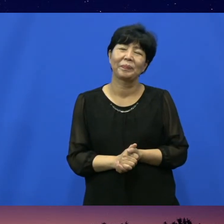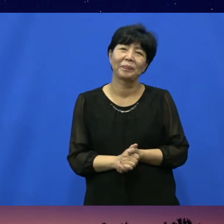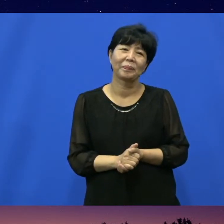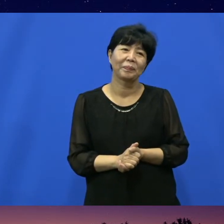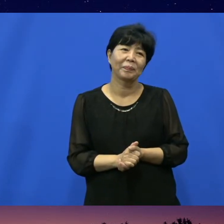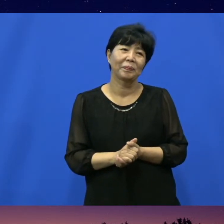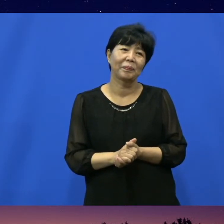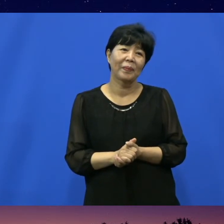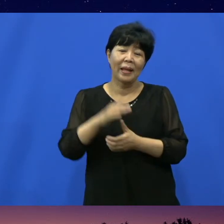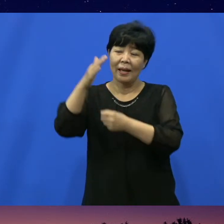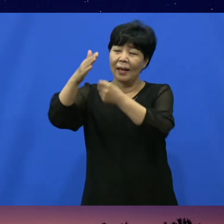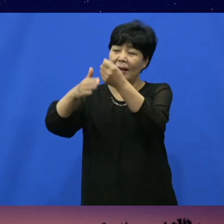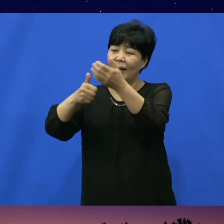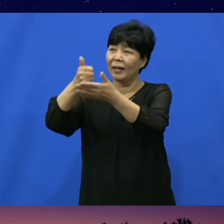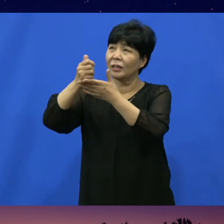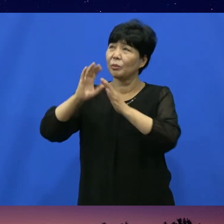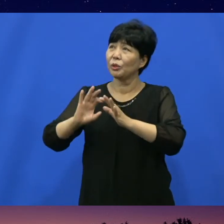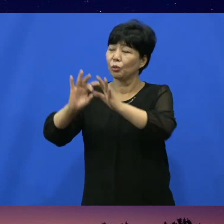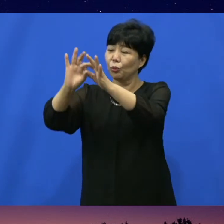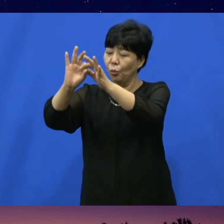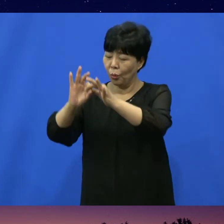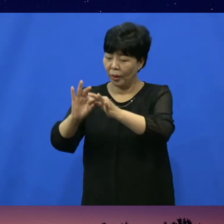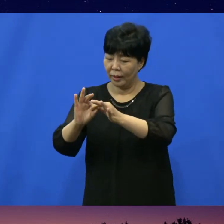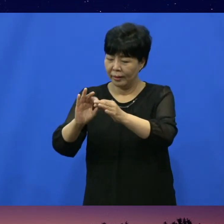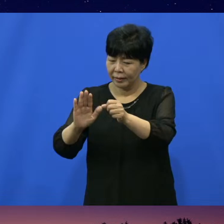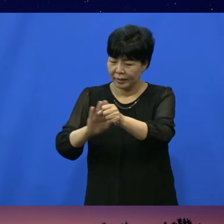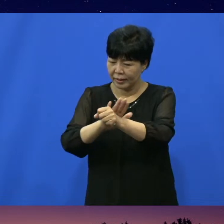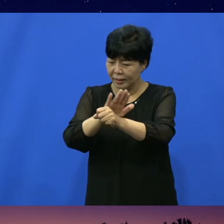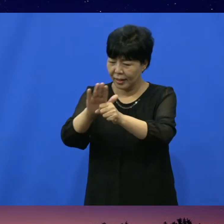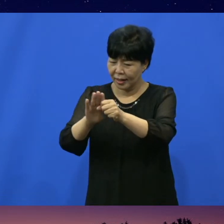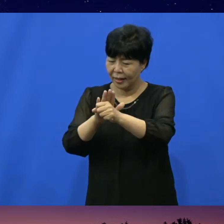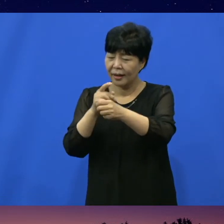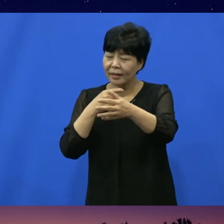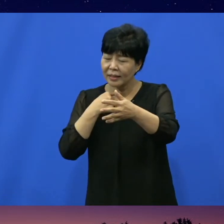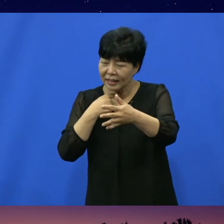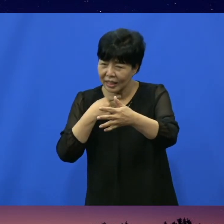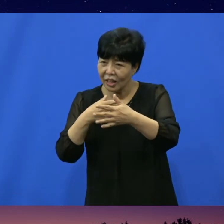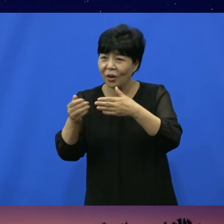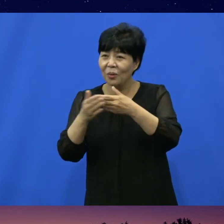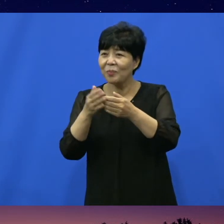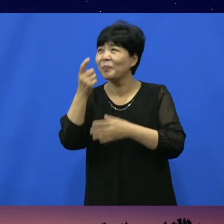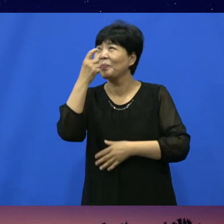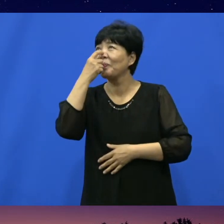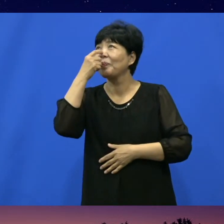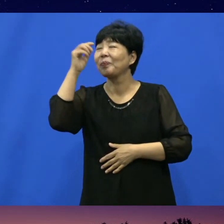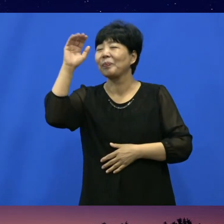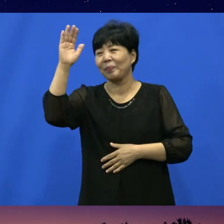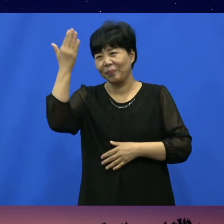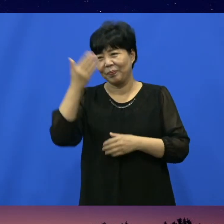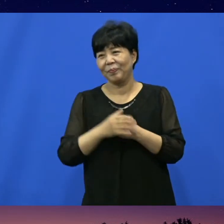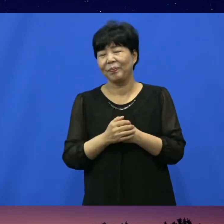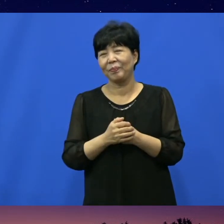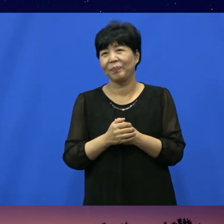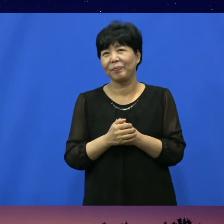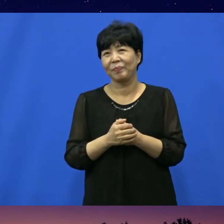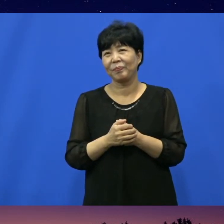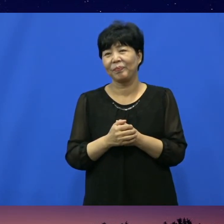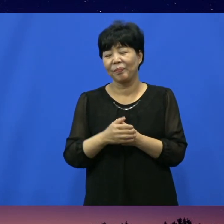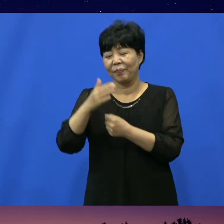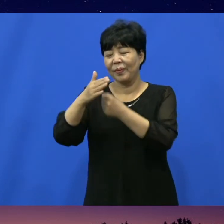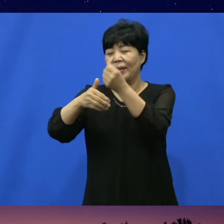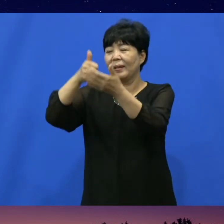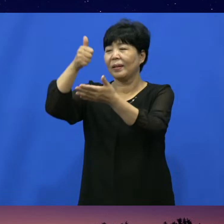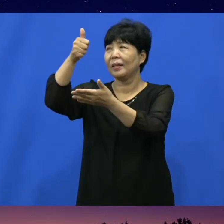우리는 하나님을 통해서 사랑을 경험하고 하나님이 아니면 사랑을 알 수가 없어요. 하나님을 통해서 사랑을 알게 되고 그